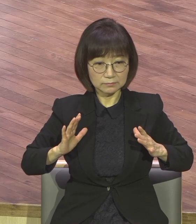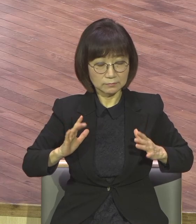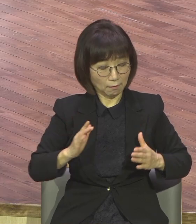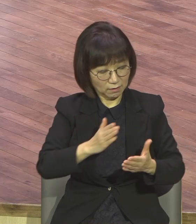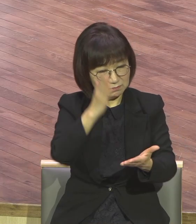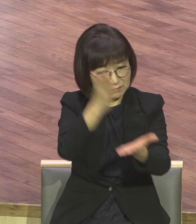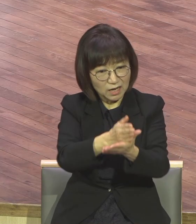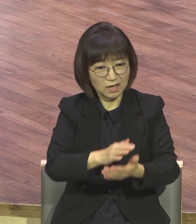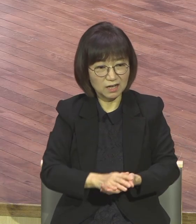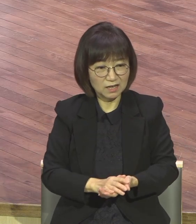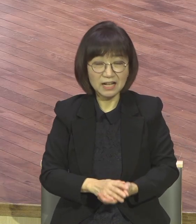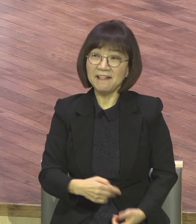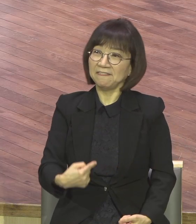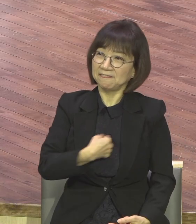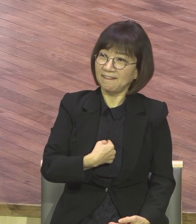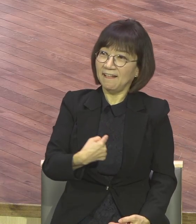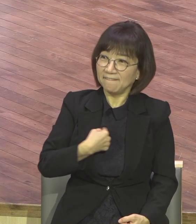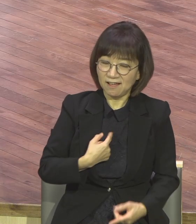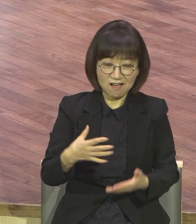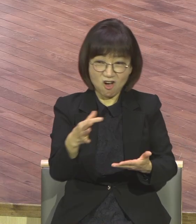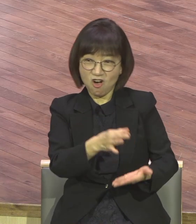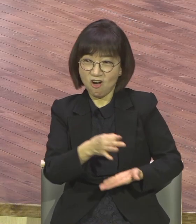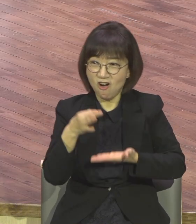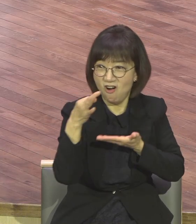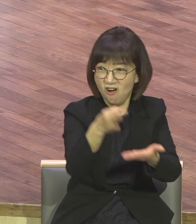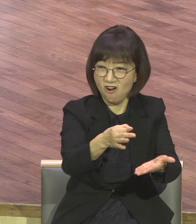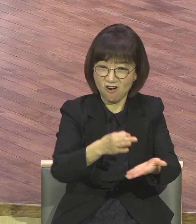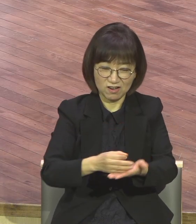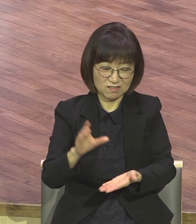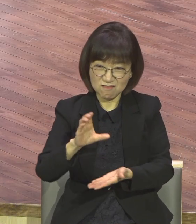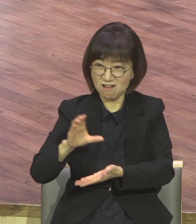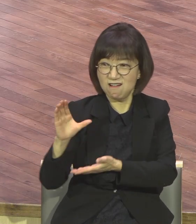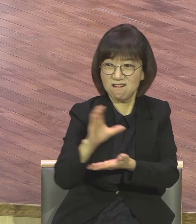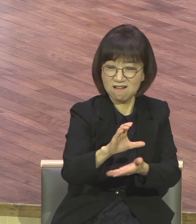내가 기도를 많이 해서 내가 헌신을 많이 해서 내가